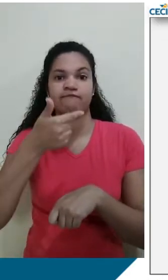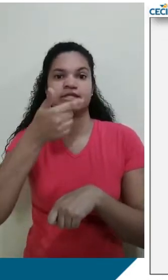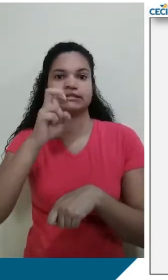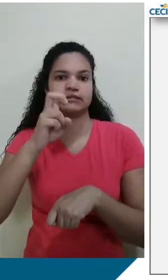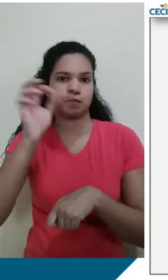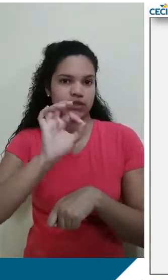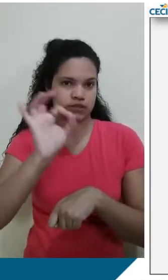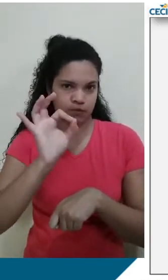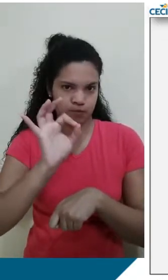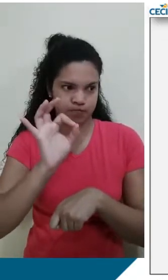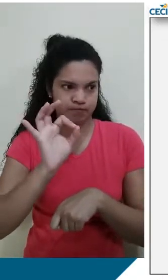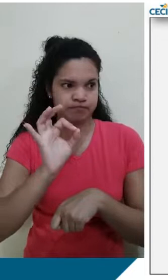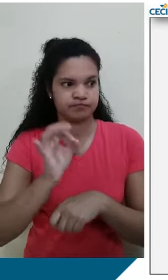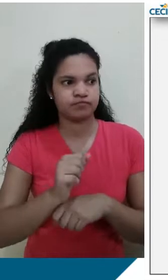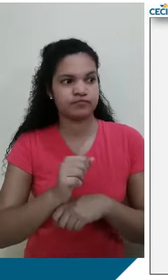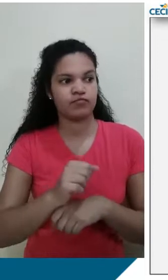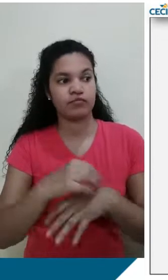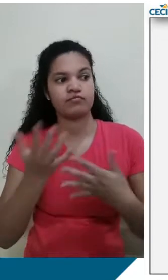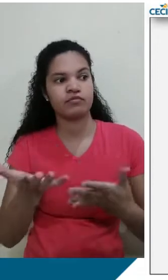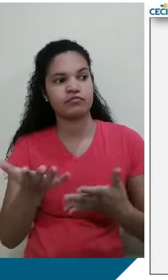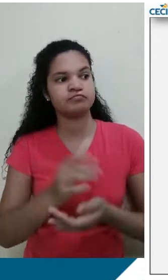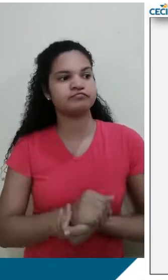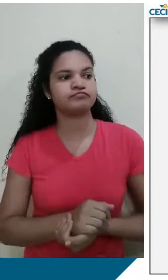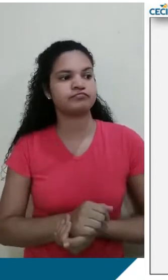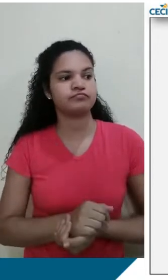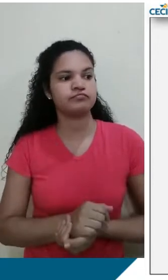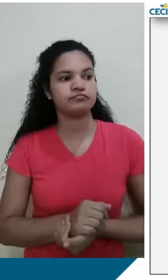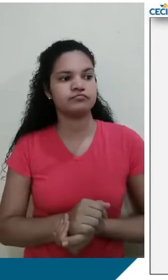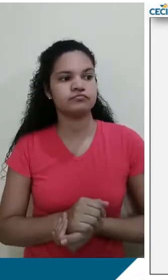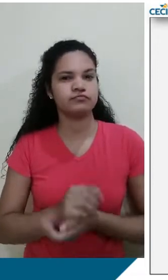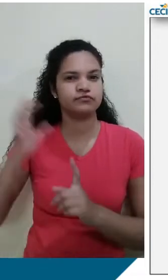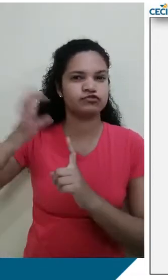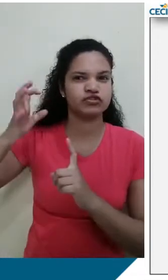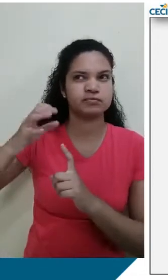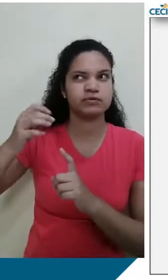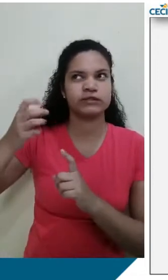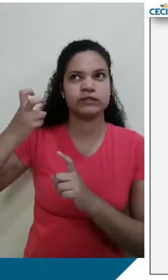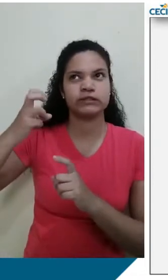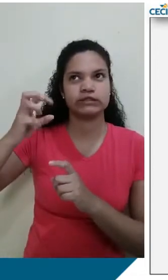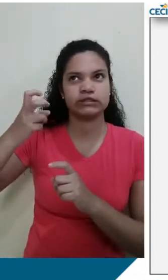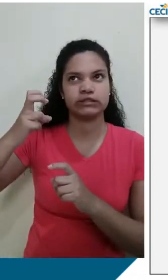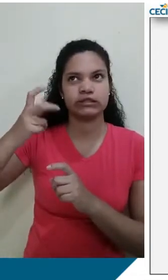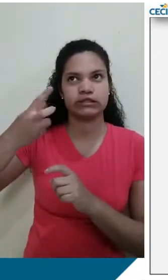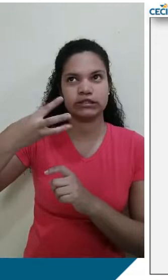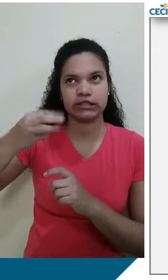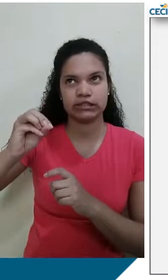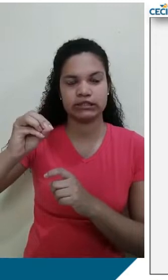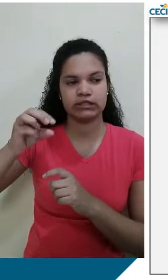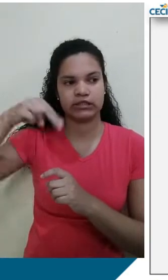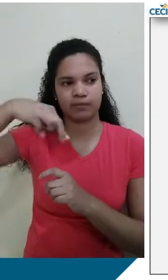em 25%. Portanto, um estímulo de 530 nanômetros, retângulo